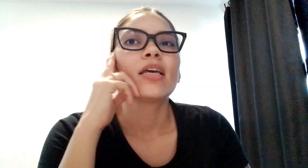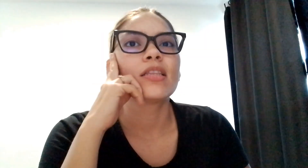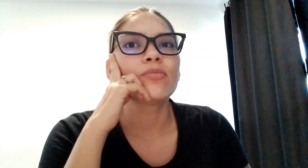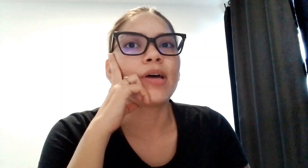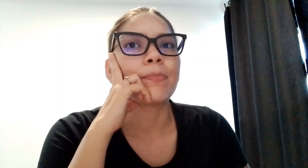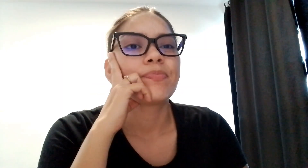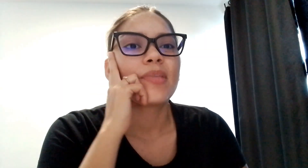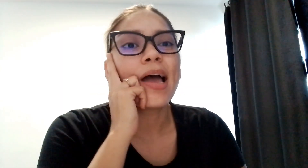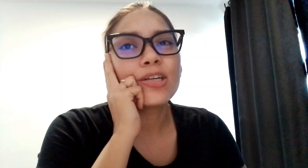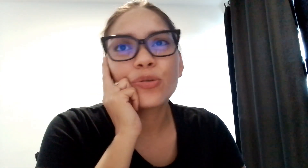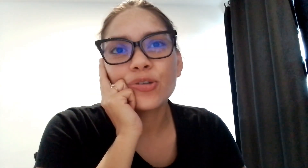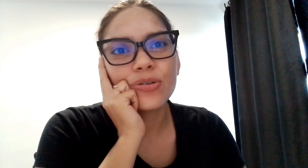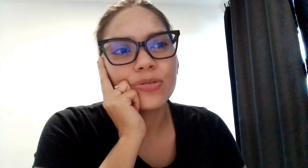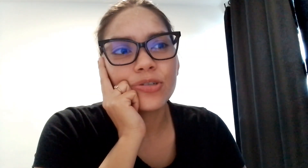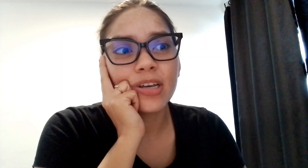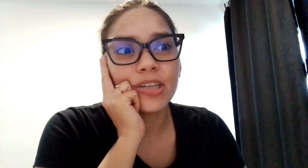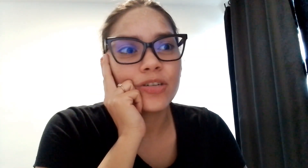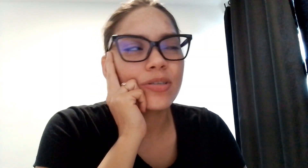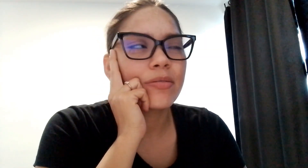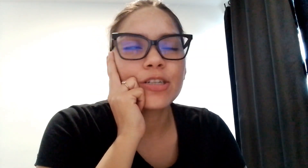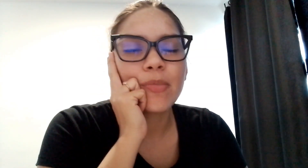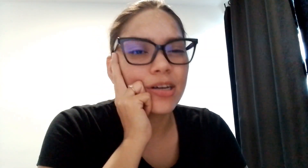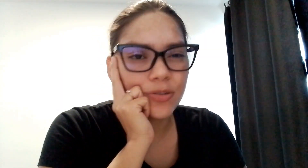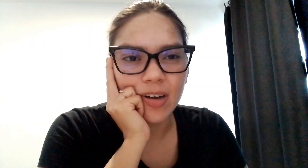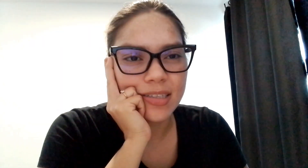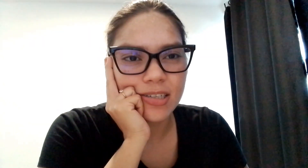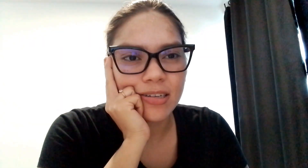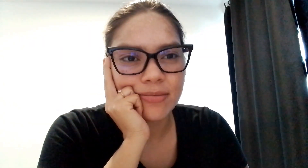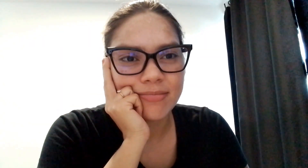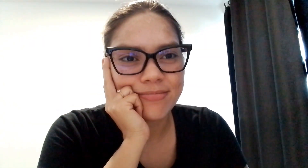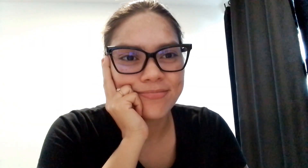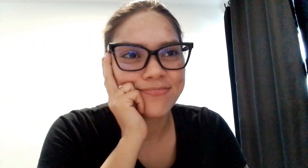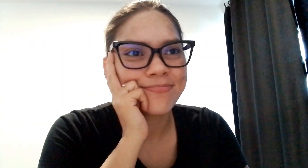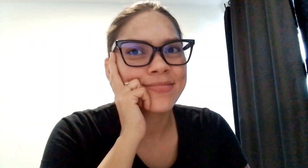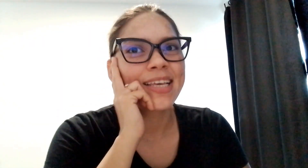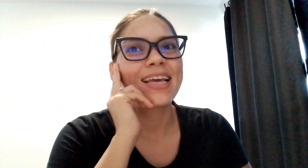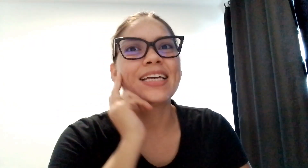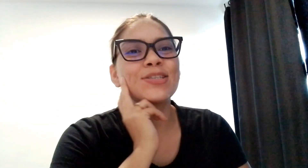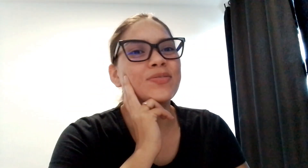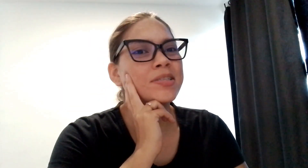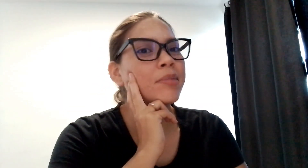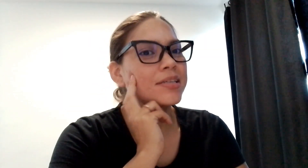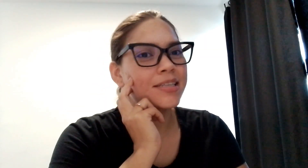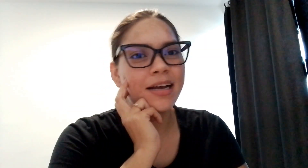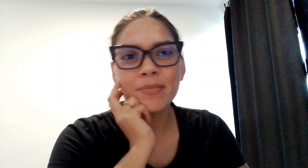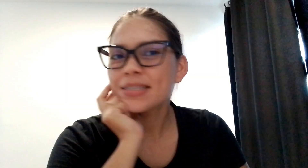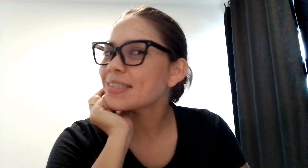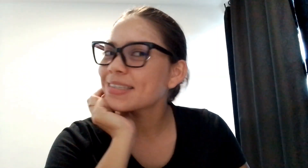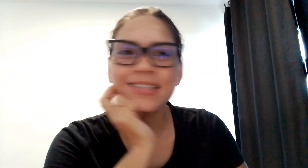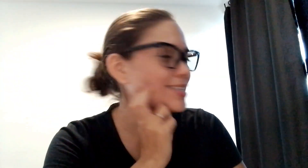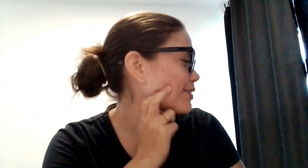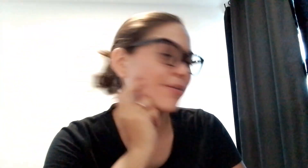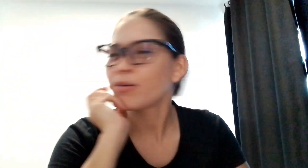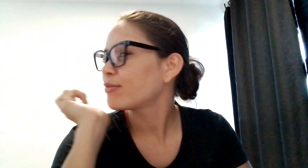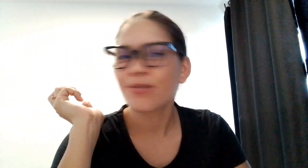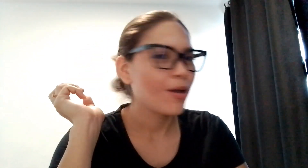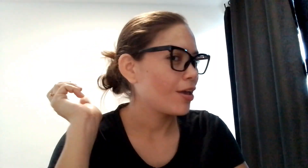Então tá, as construções negativas são as mais fáceis, né? É só você balançar a cabecinha assim, que